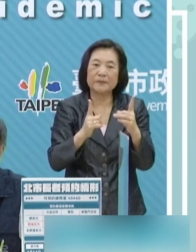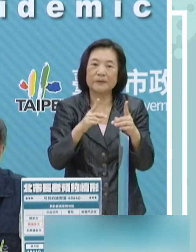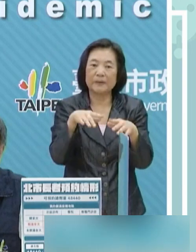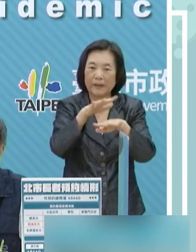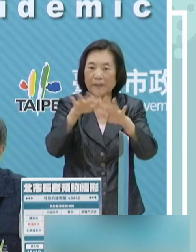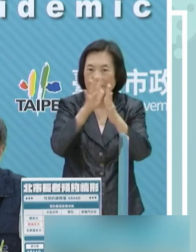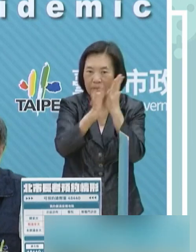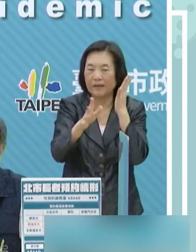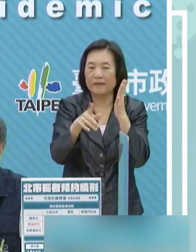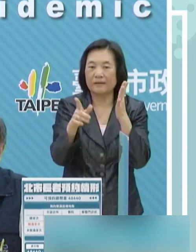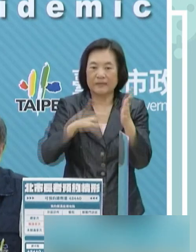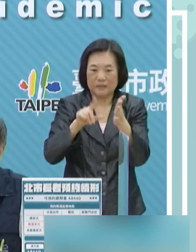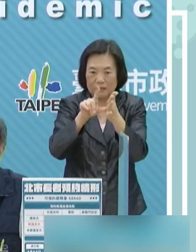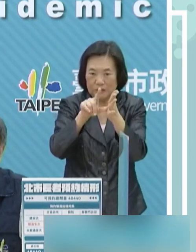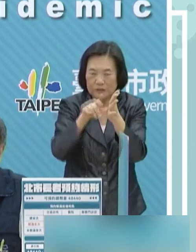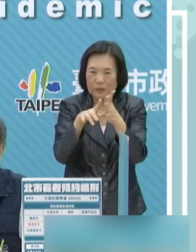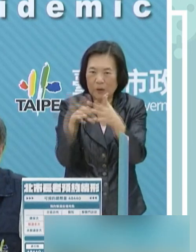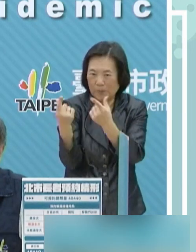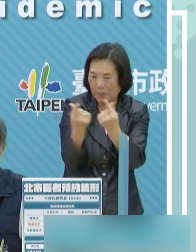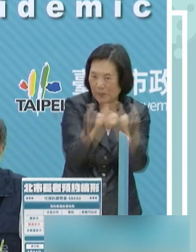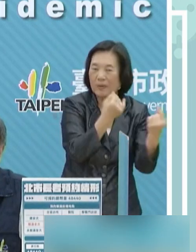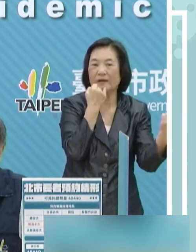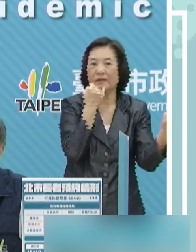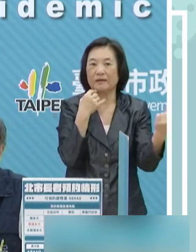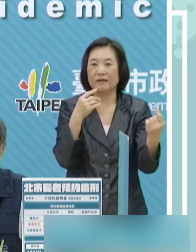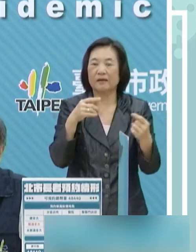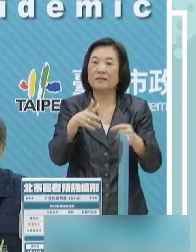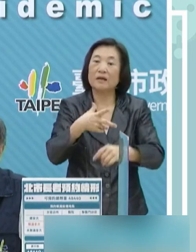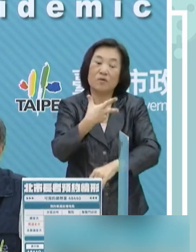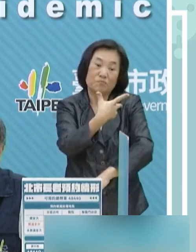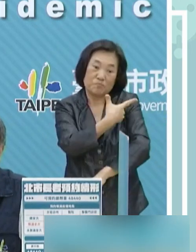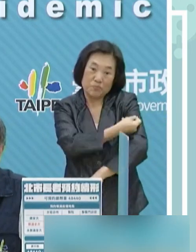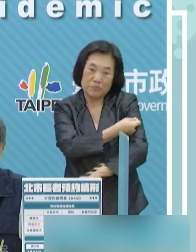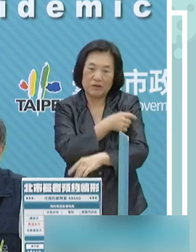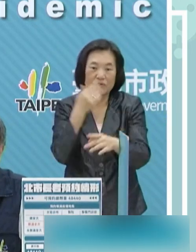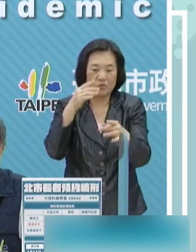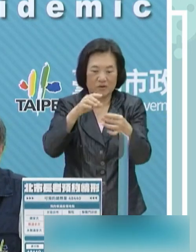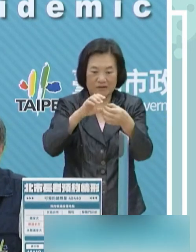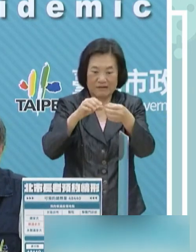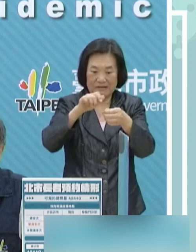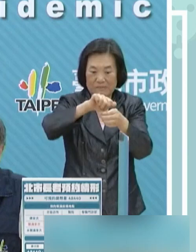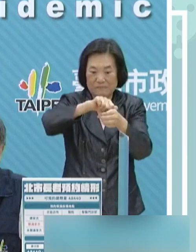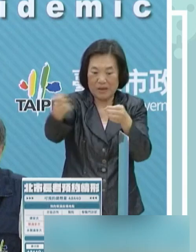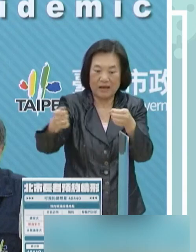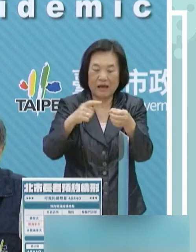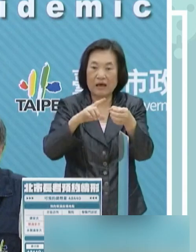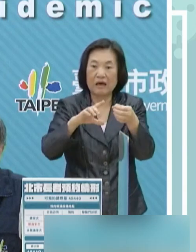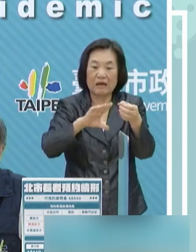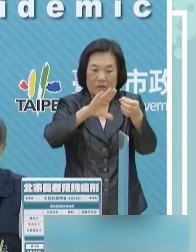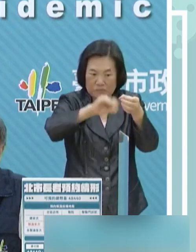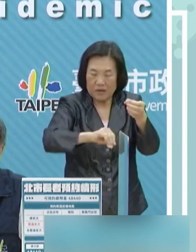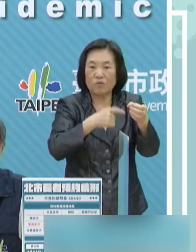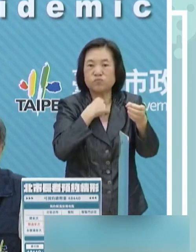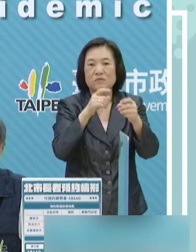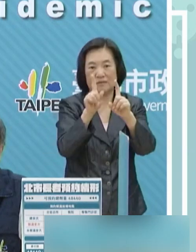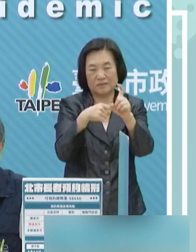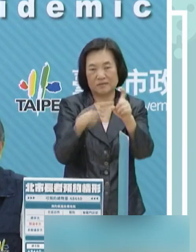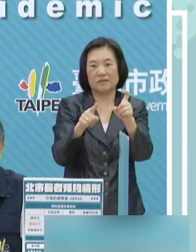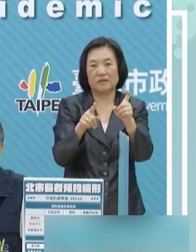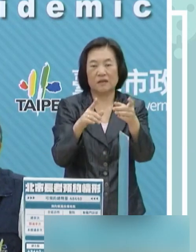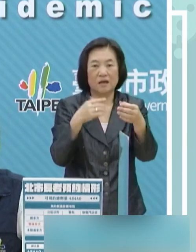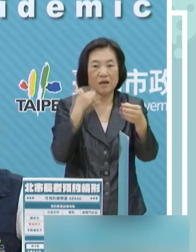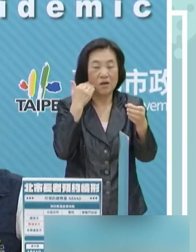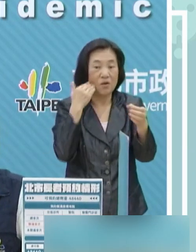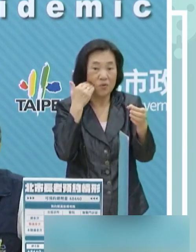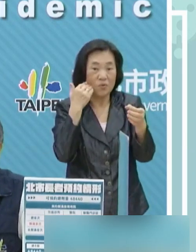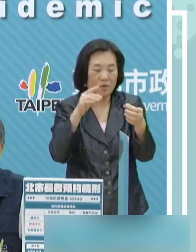十点以前应该都会回复你哈。所以我们希望说哈，拜托台北市民朋友哈，还是